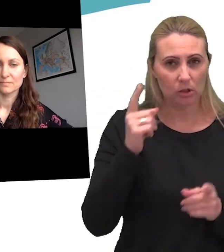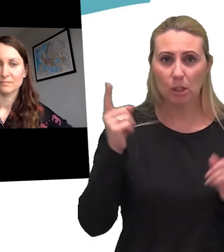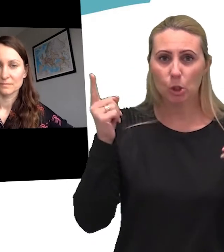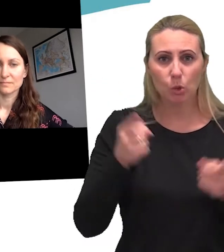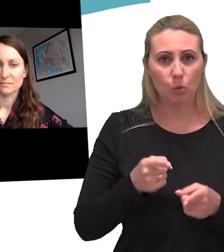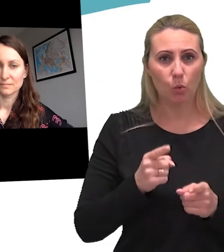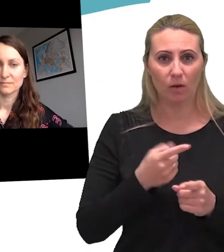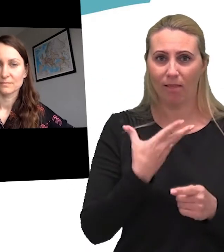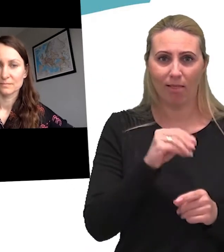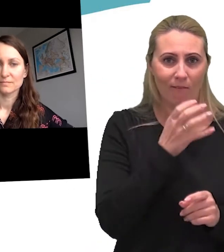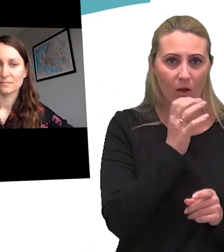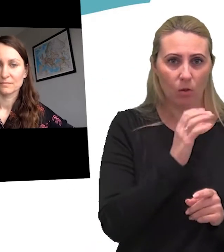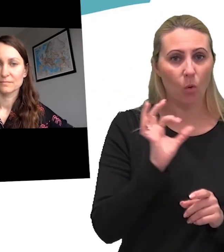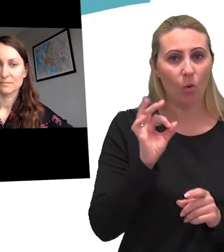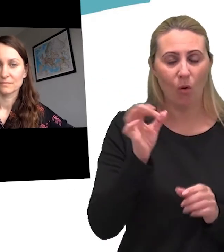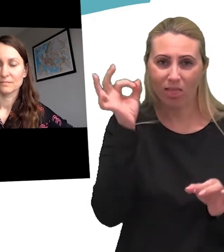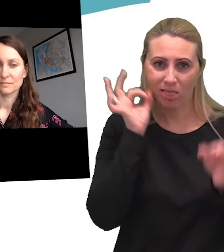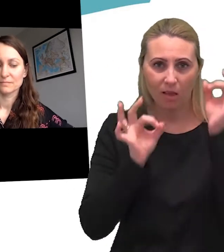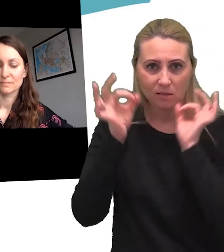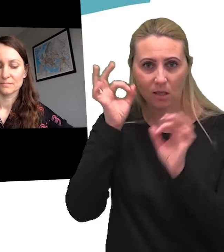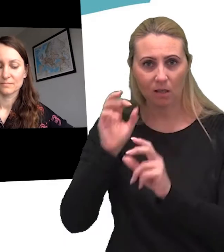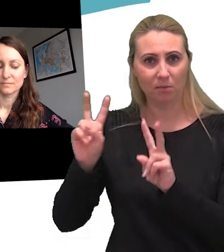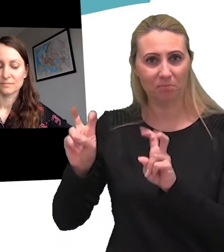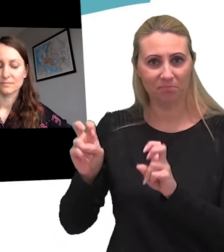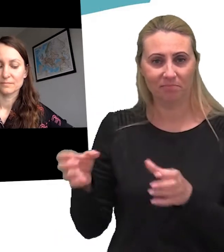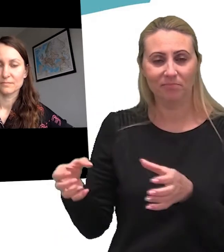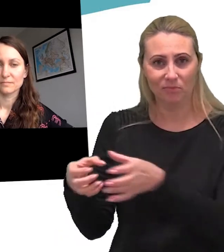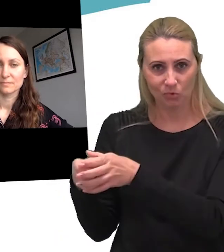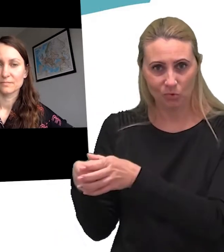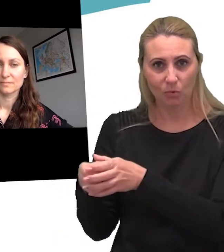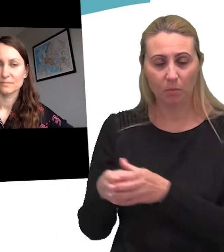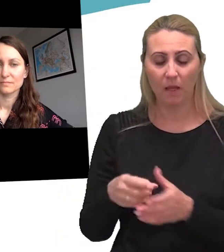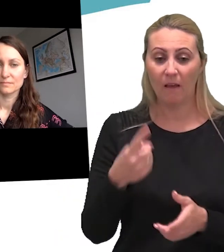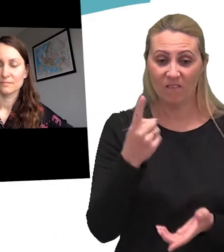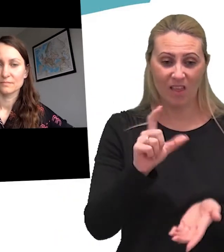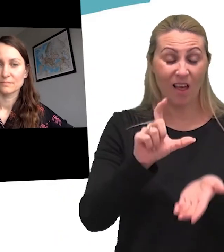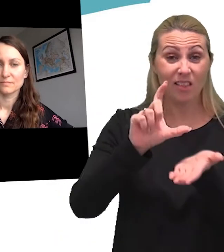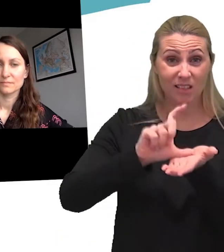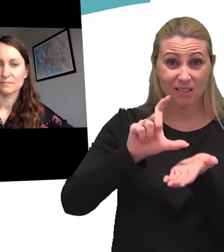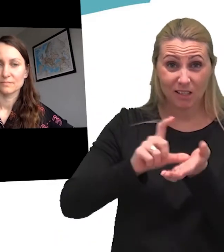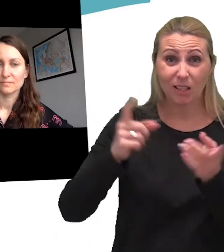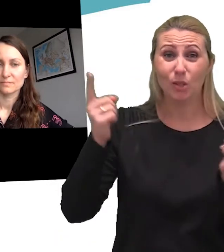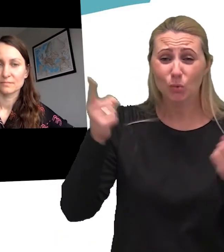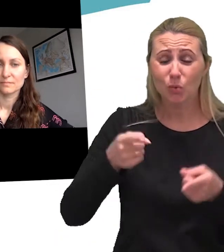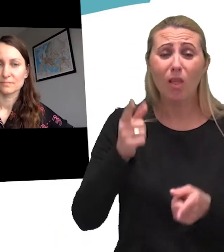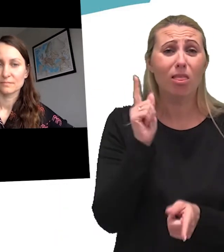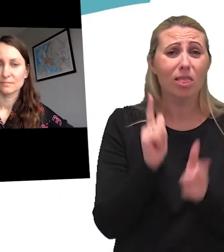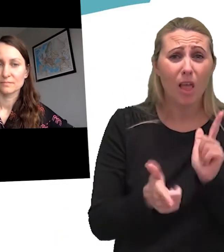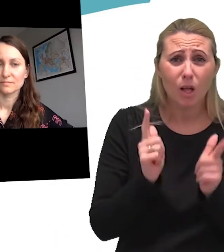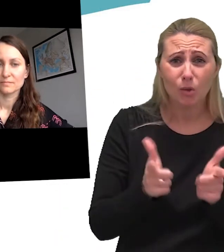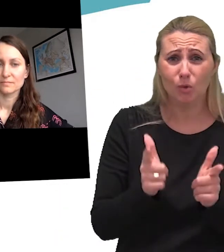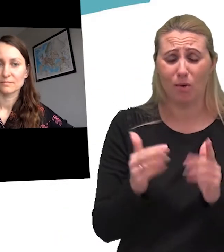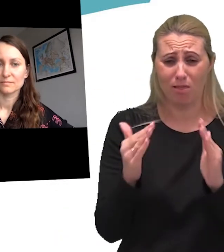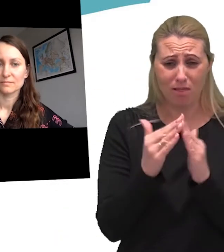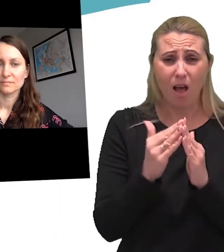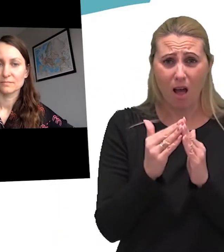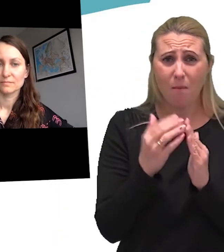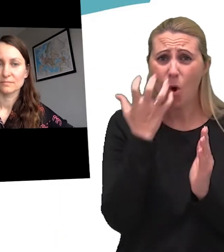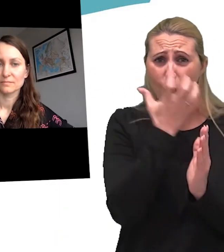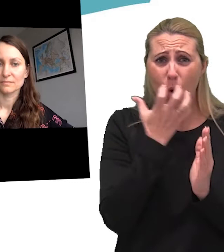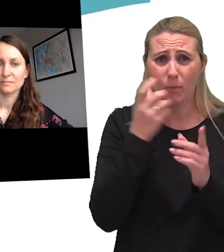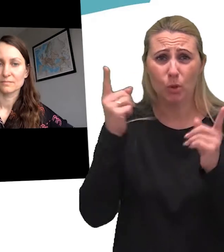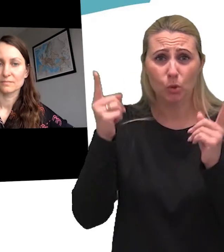yra desertas vis dėlto ir kad vienoje stiklinėje net ir natūralių naminio